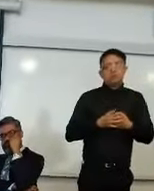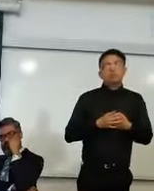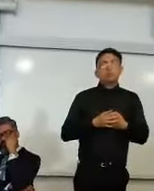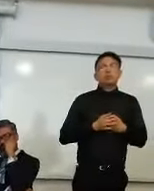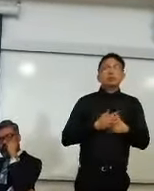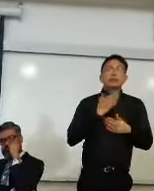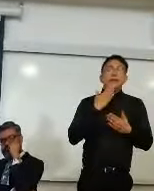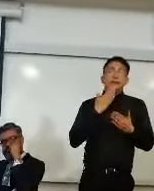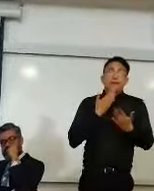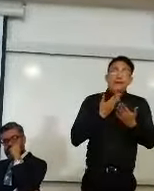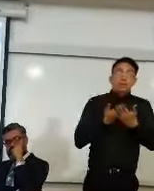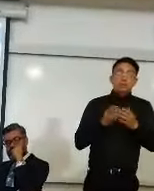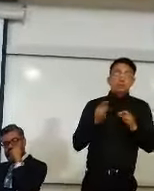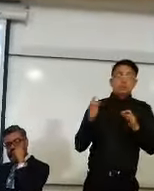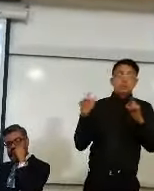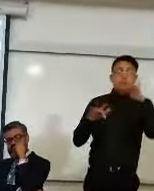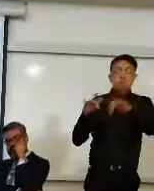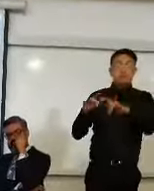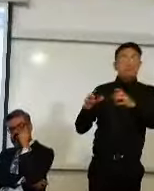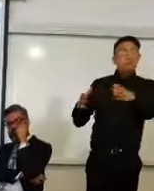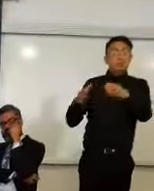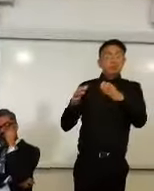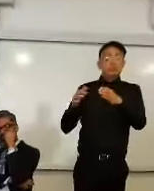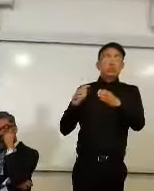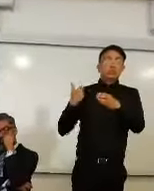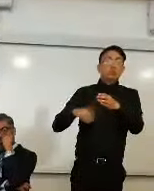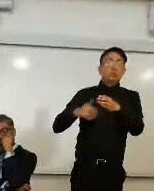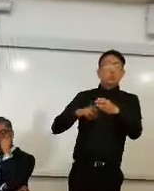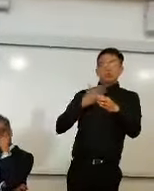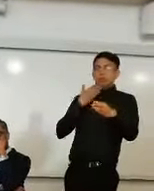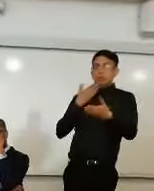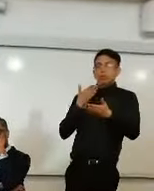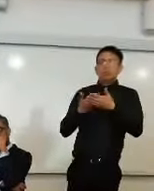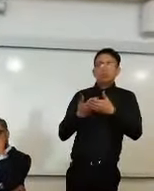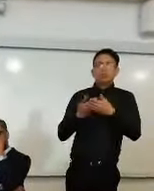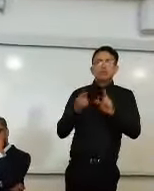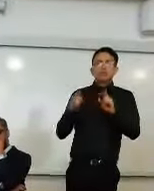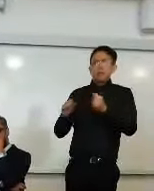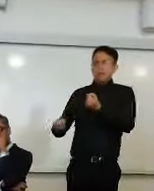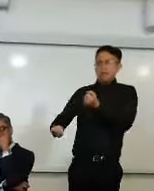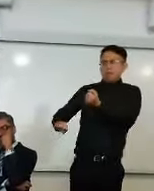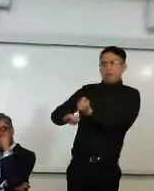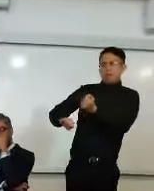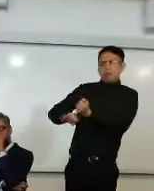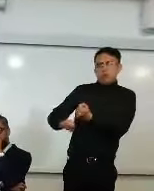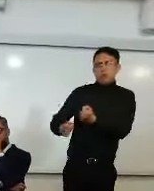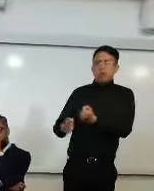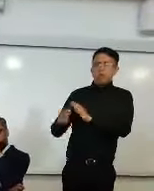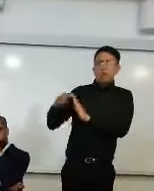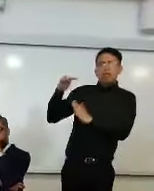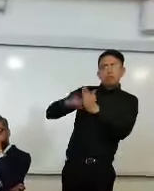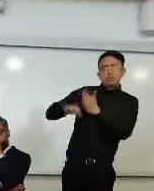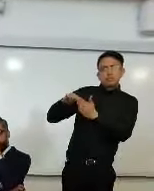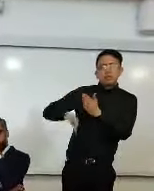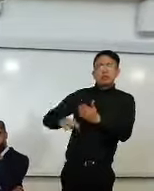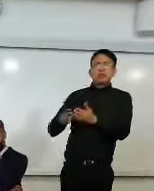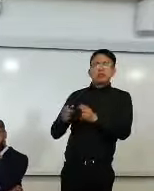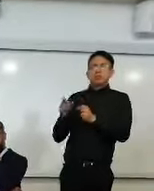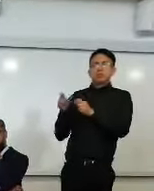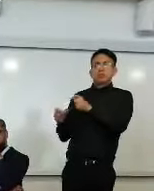a los que participaron y a aquellos que estuvieron al lado de esos representantes también leyendo y acompañando y